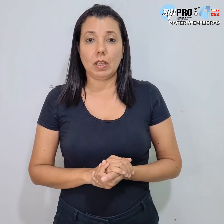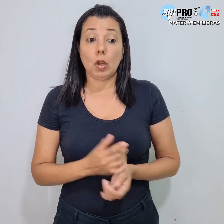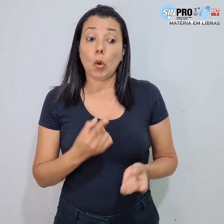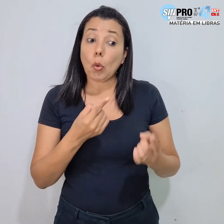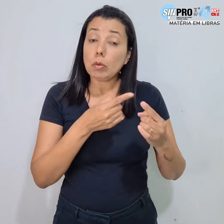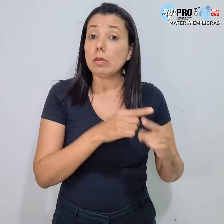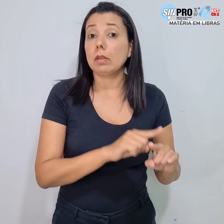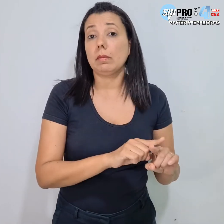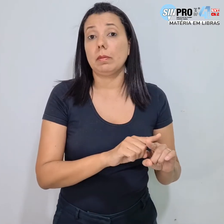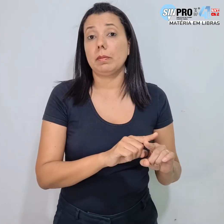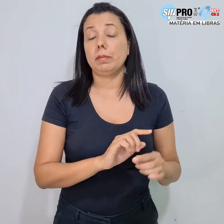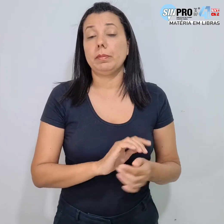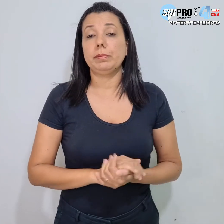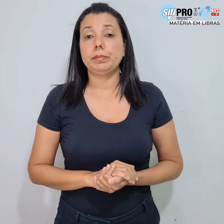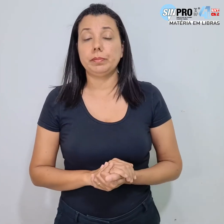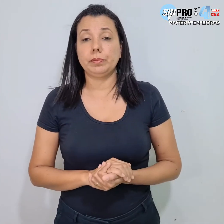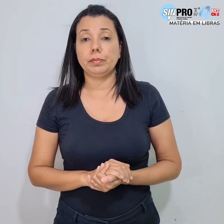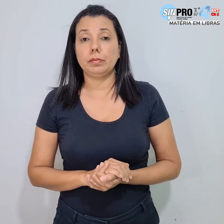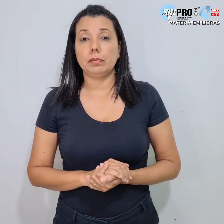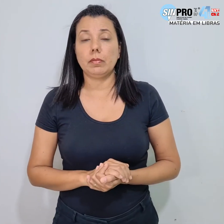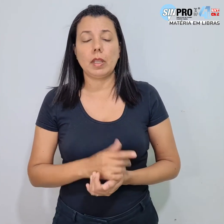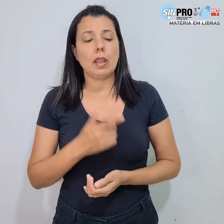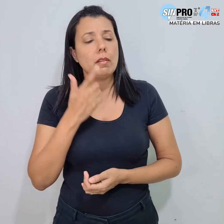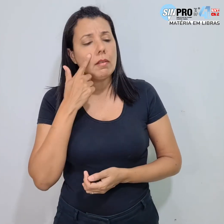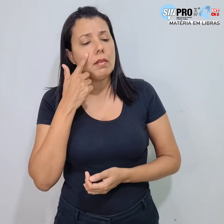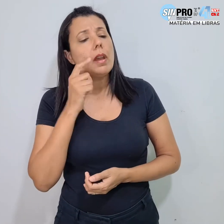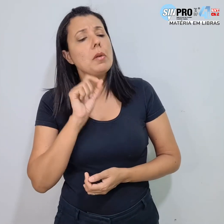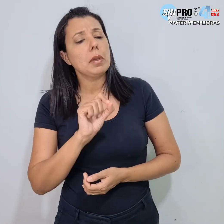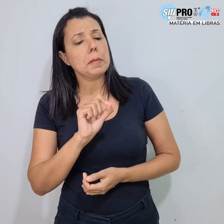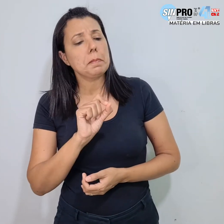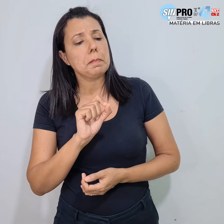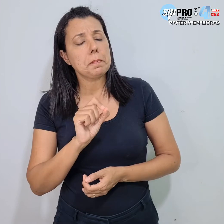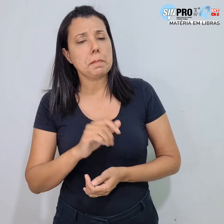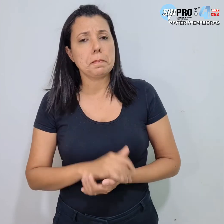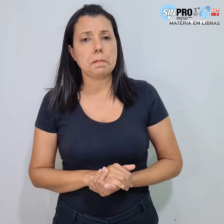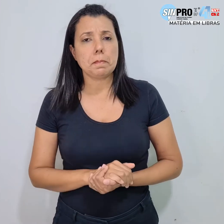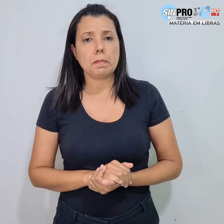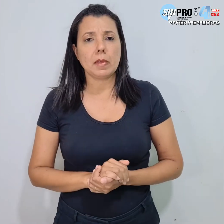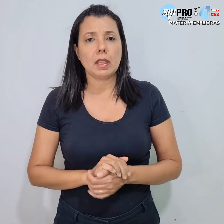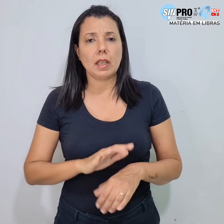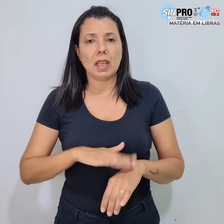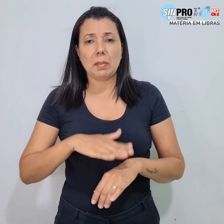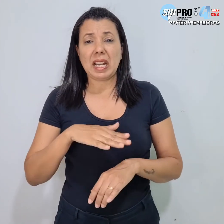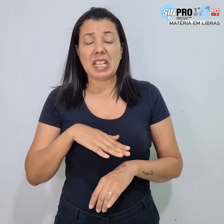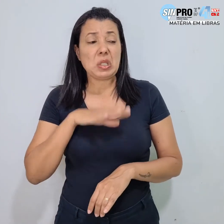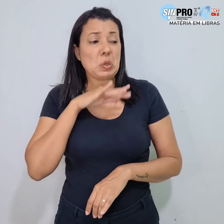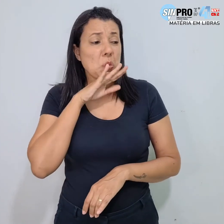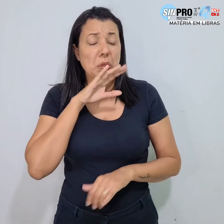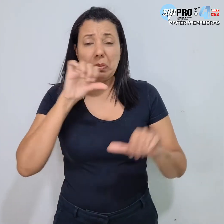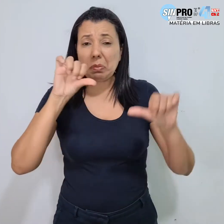Pelo contrário, o que se vê é mais aberração